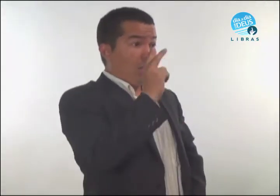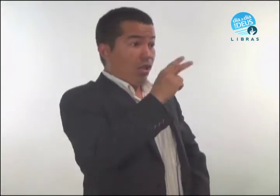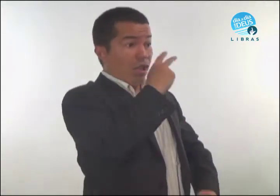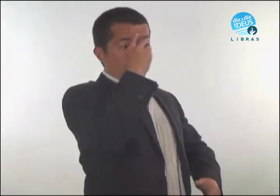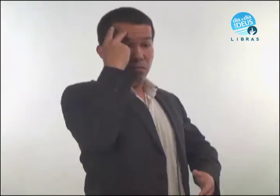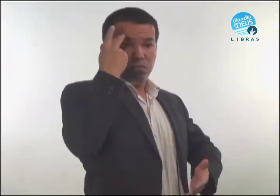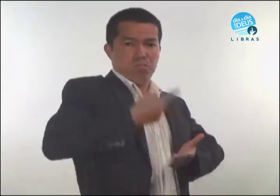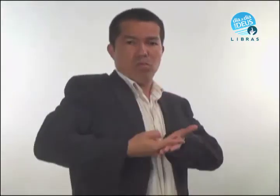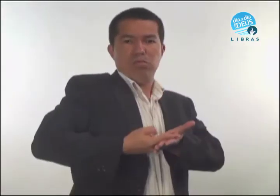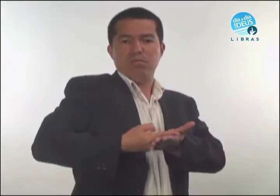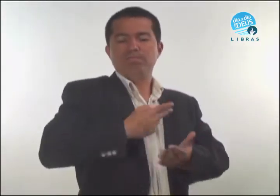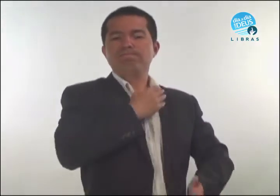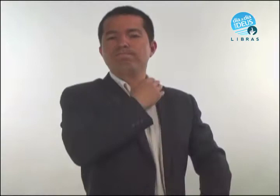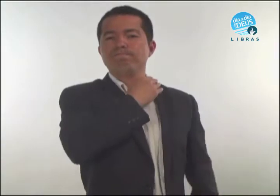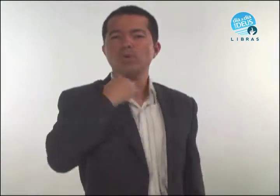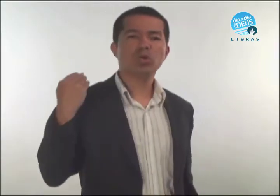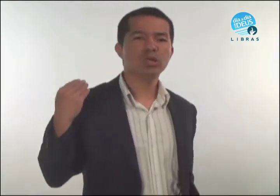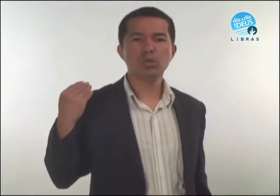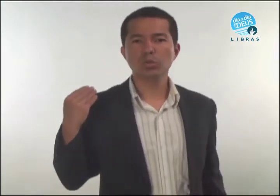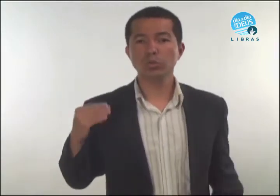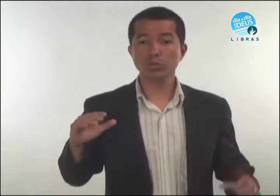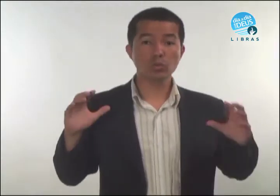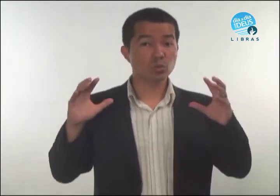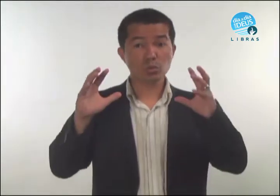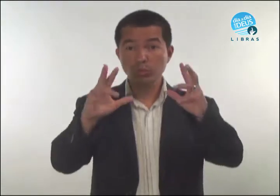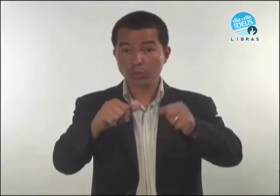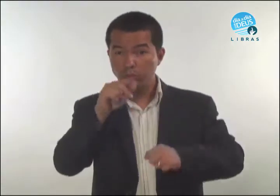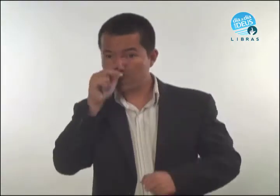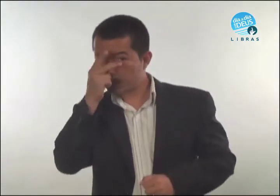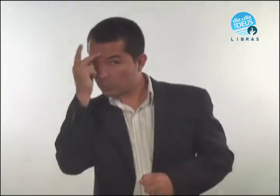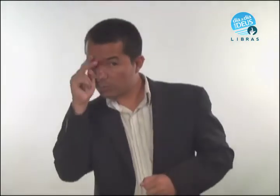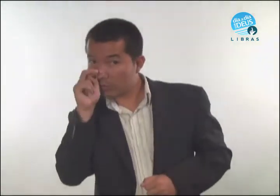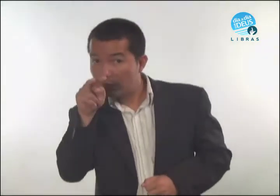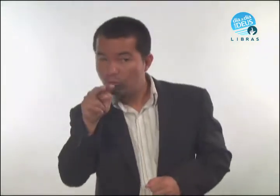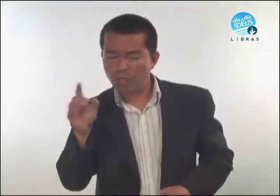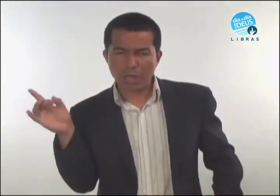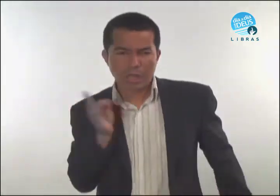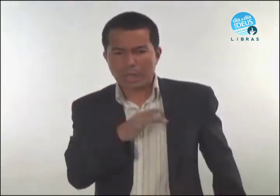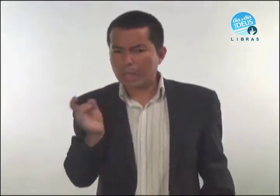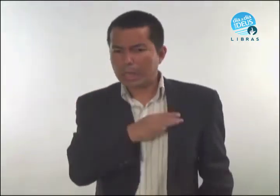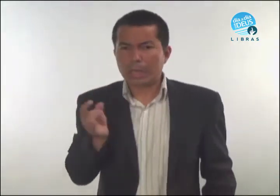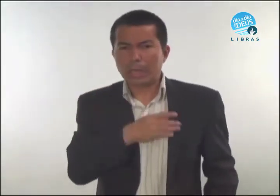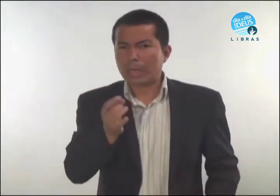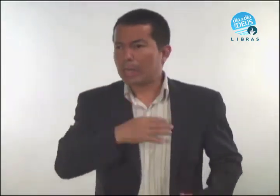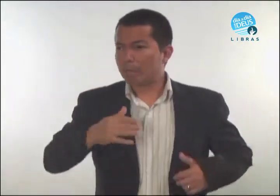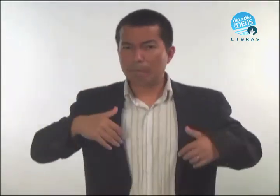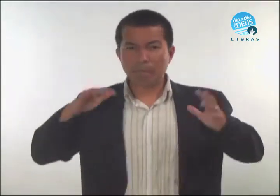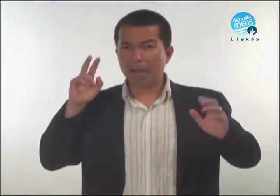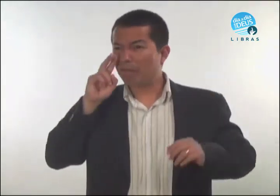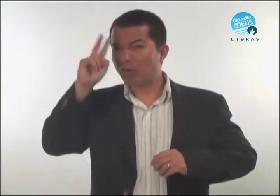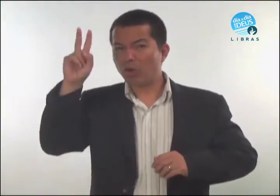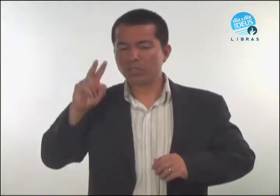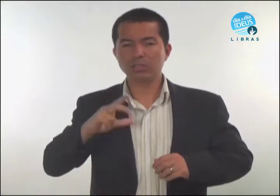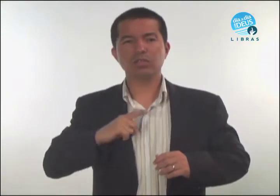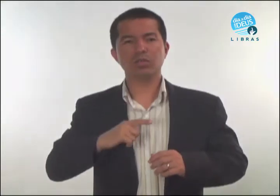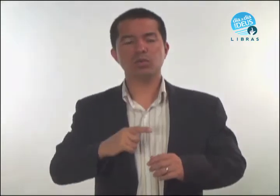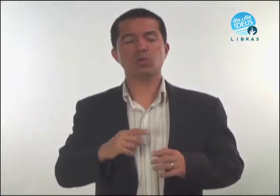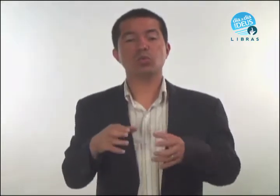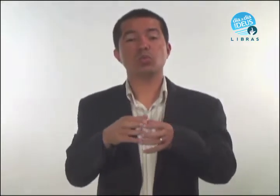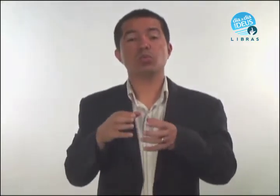E todos os que souberam do que havia acontecido ficaram com muito medo. E então vieram alguns moços, cobriram o